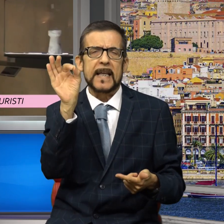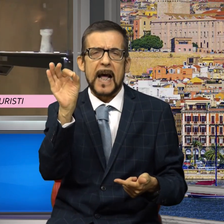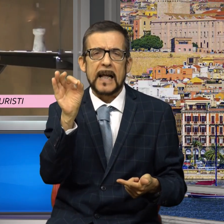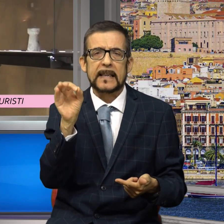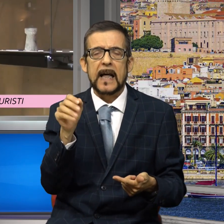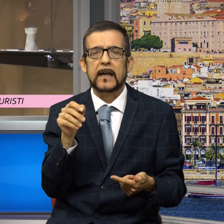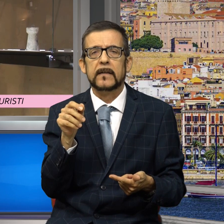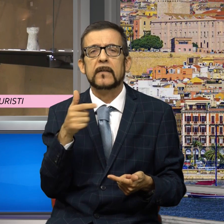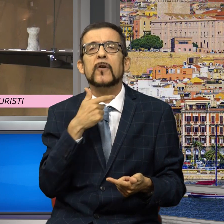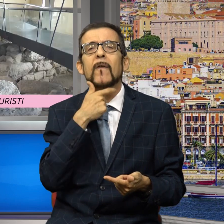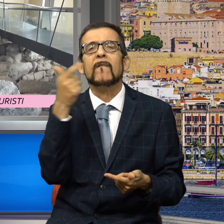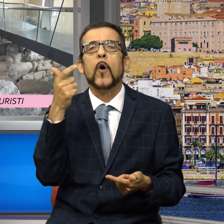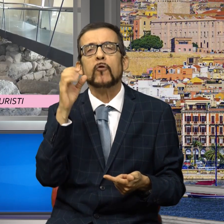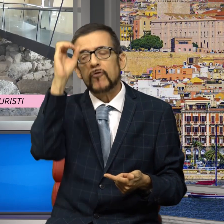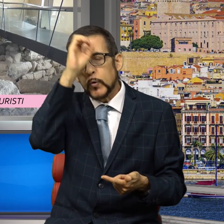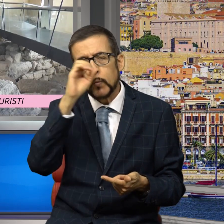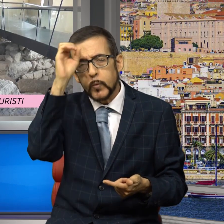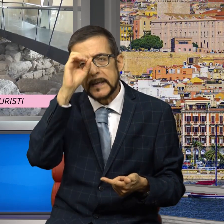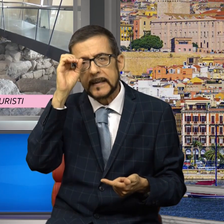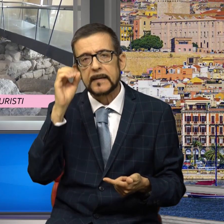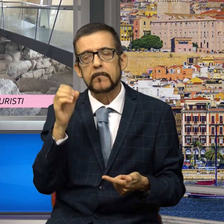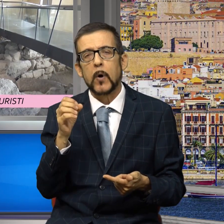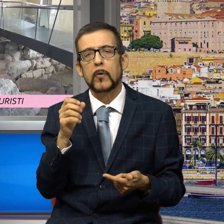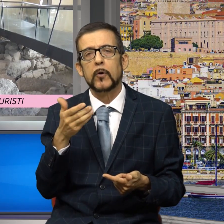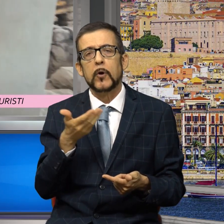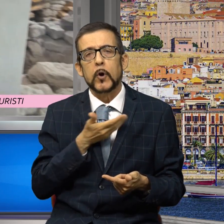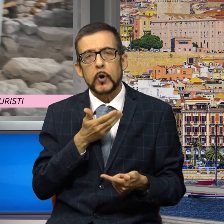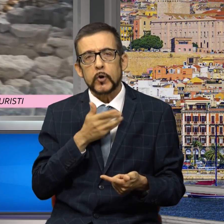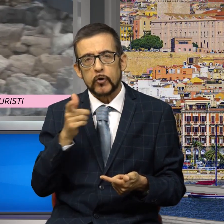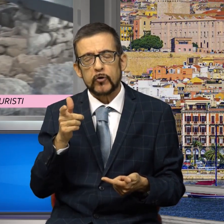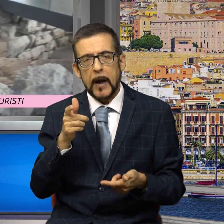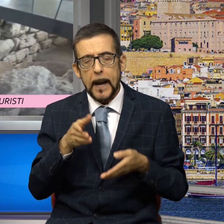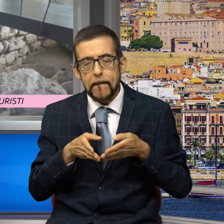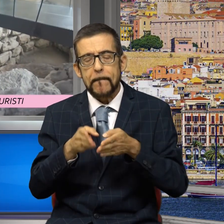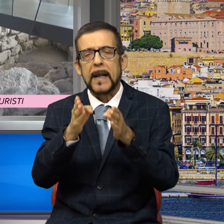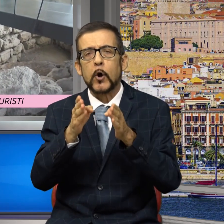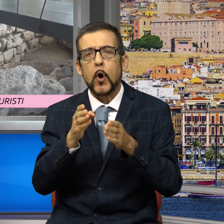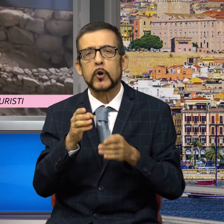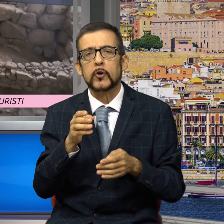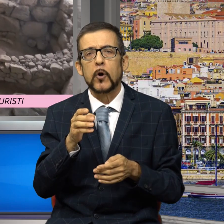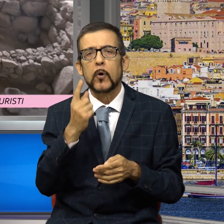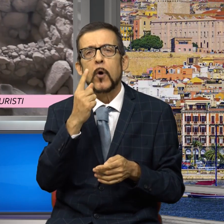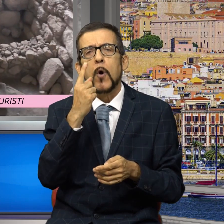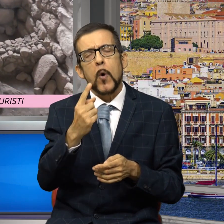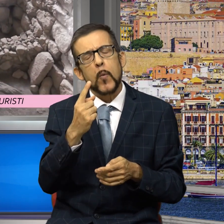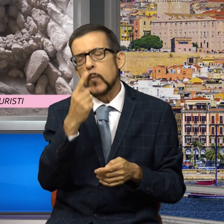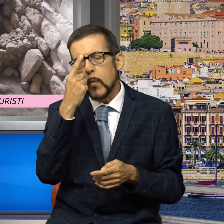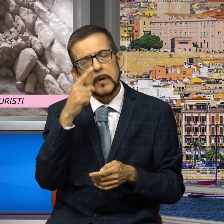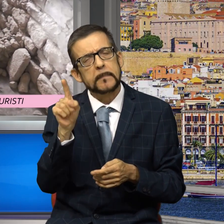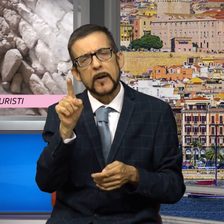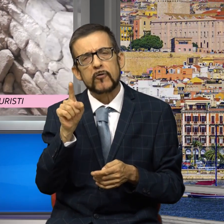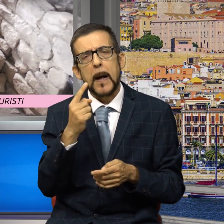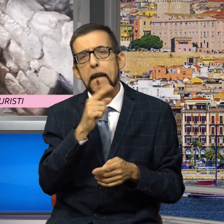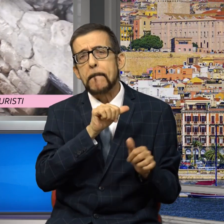alla voce turismo. E così c'è, a parte il percorso manageriale, anche uno in particolare dove per la